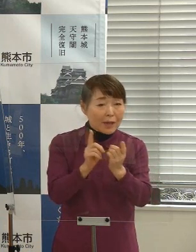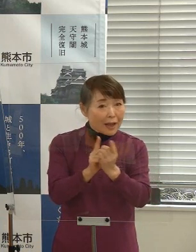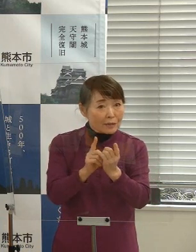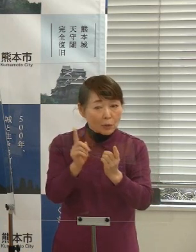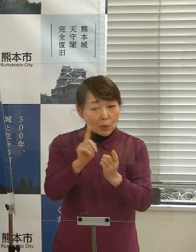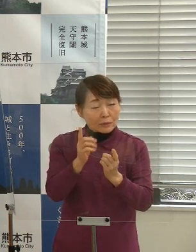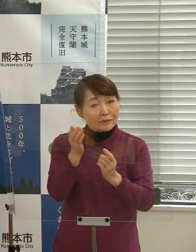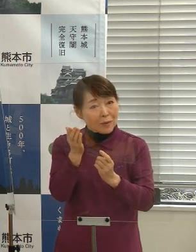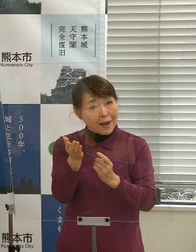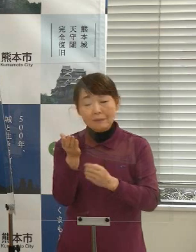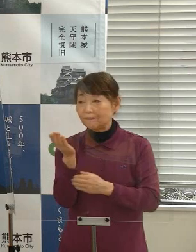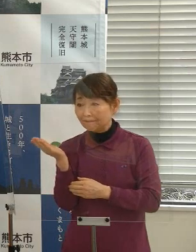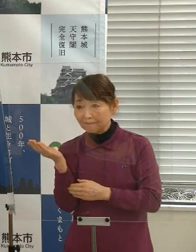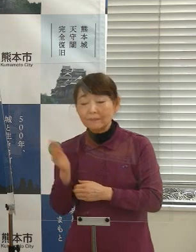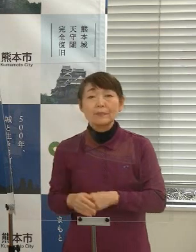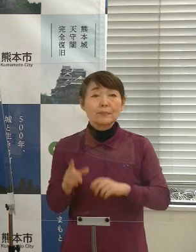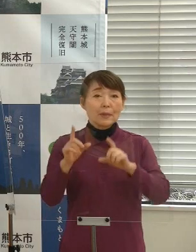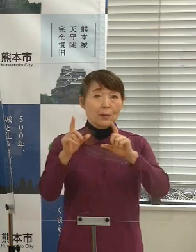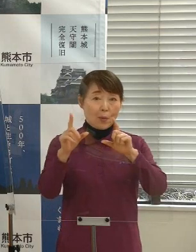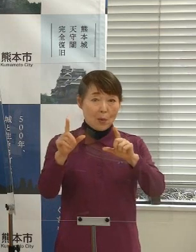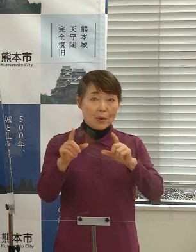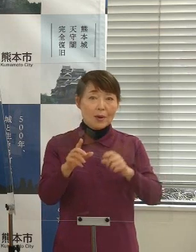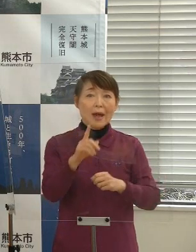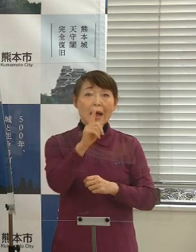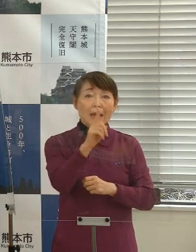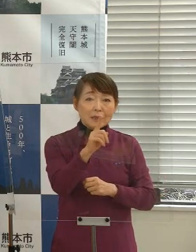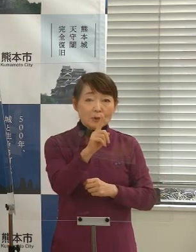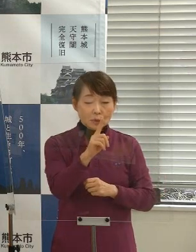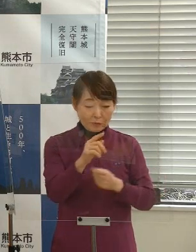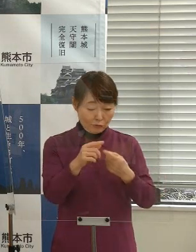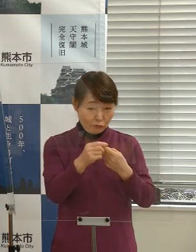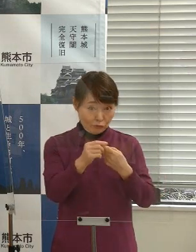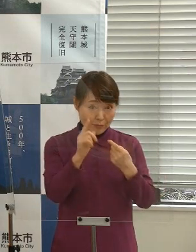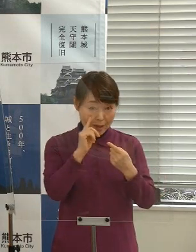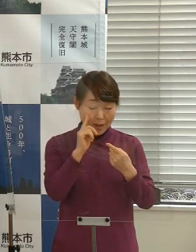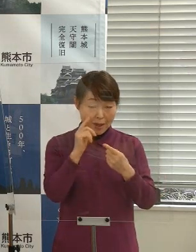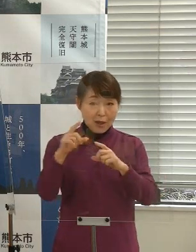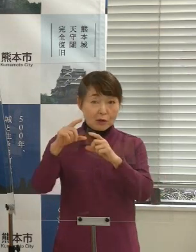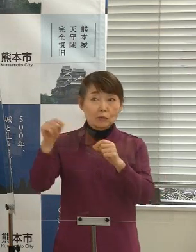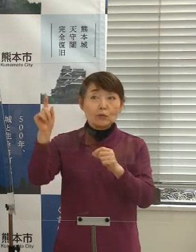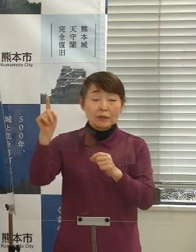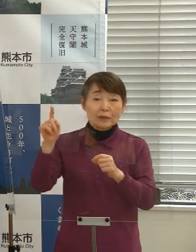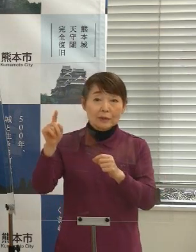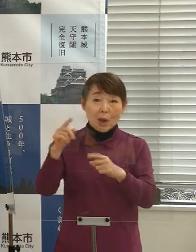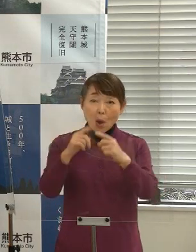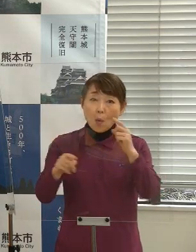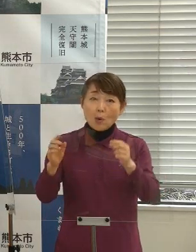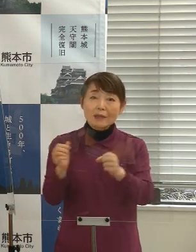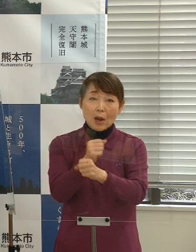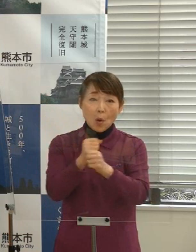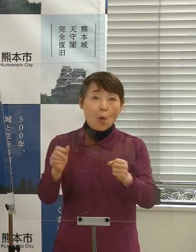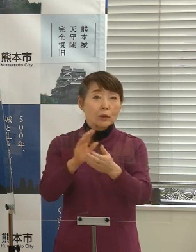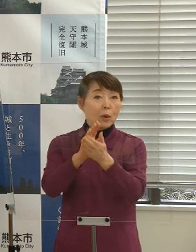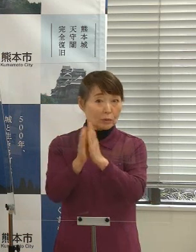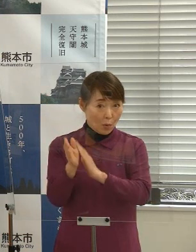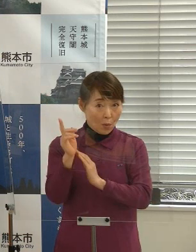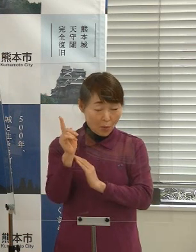。 まず一つ国に対してはですね、厚生労働省の方に対しては、こうい